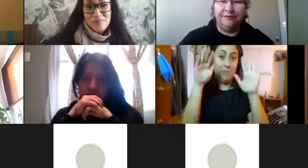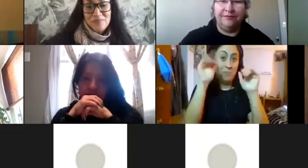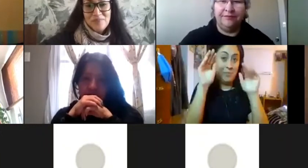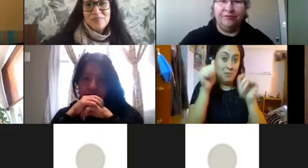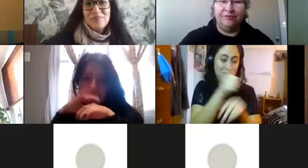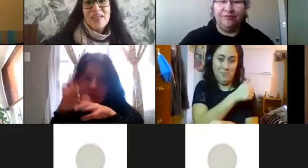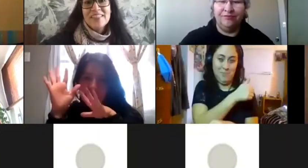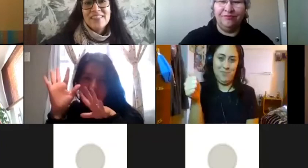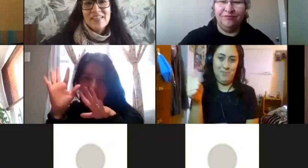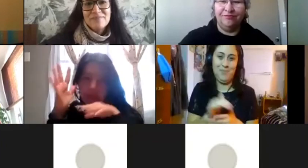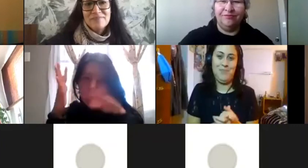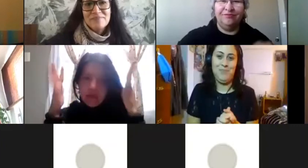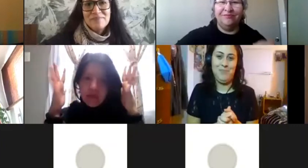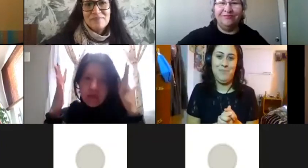todas. Gracias.